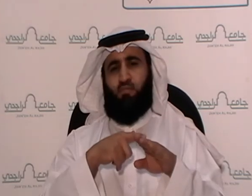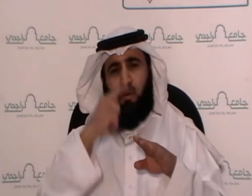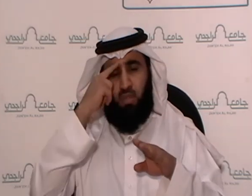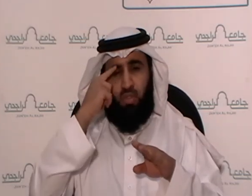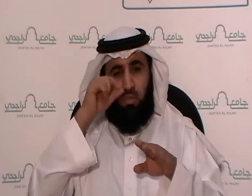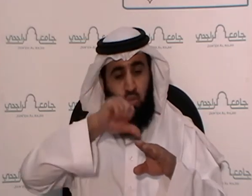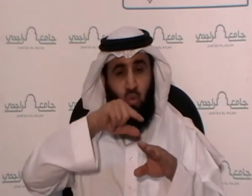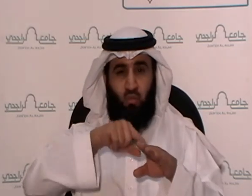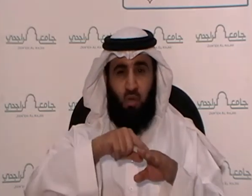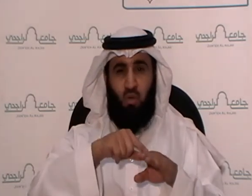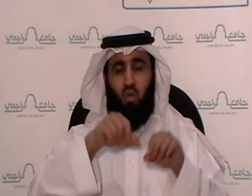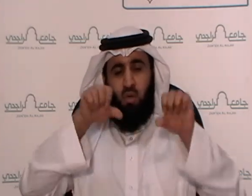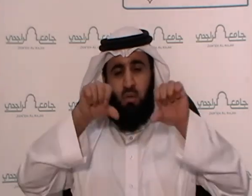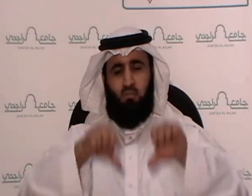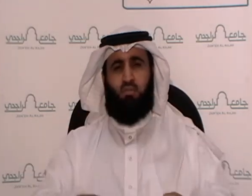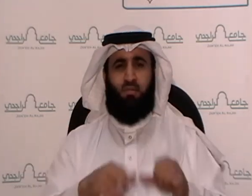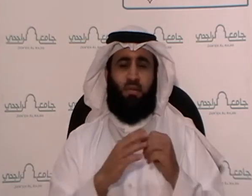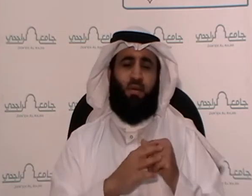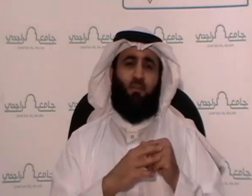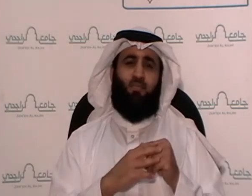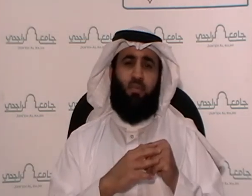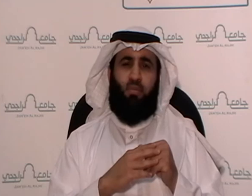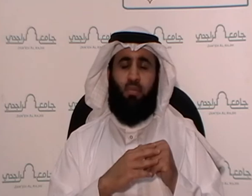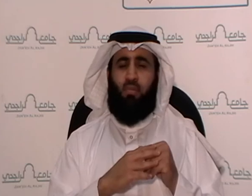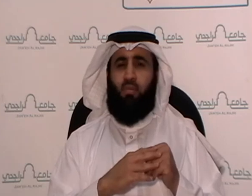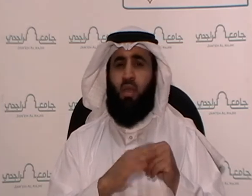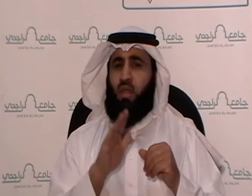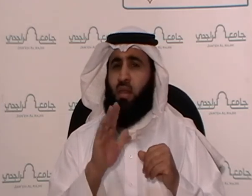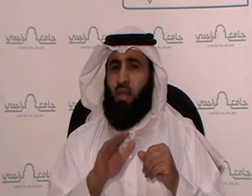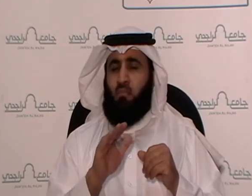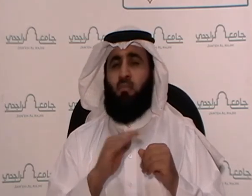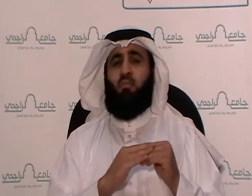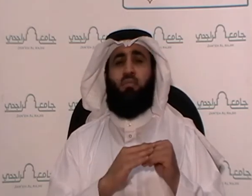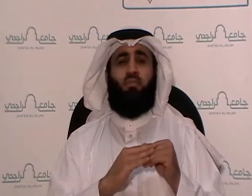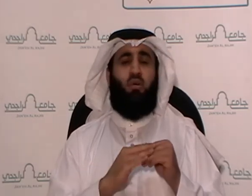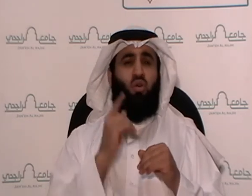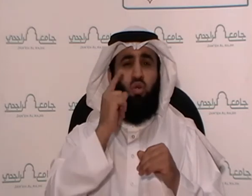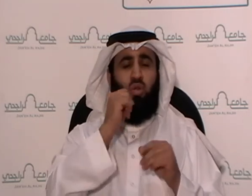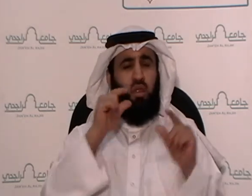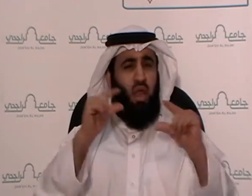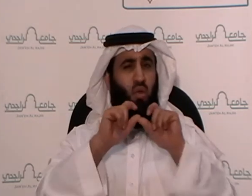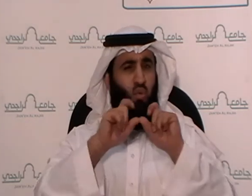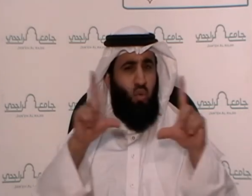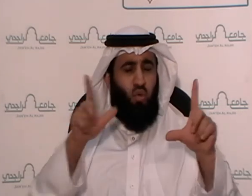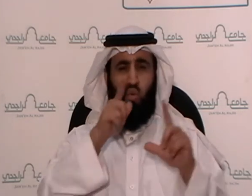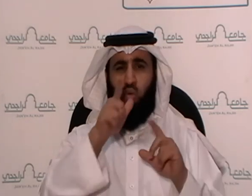خانت فقد هانت. نعم، ومن أعظم ما يدل على شؤم